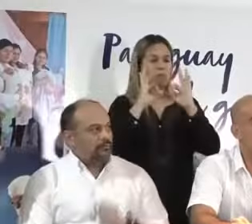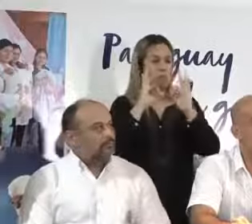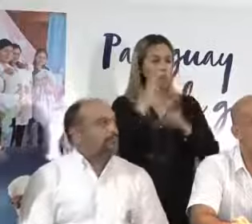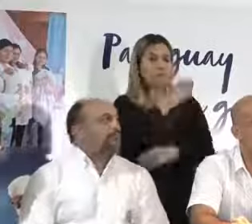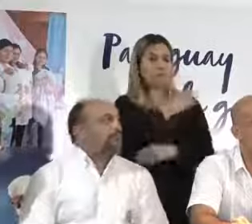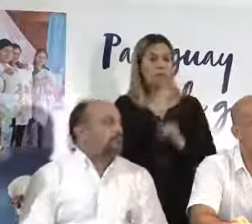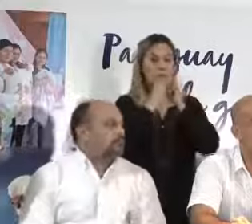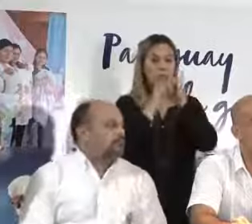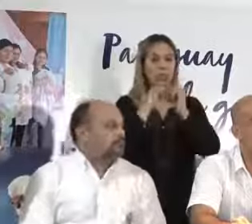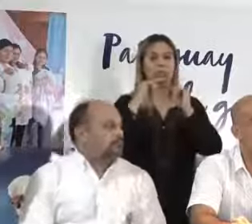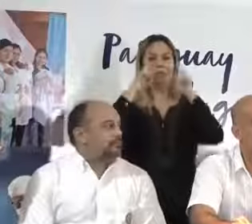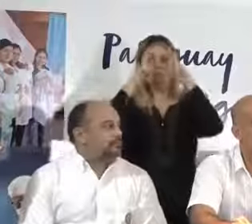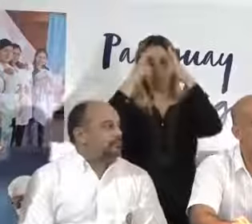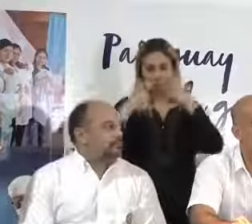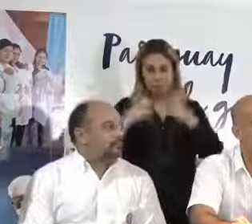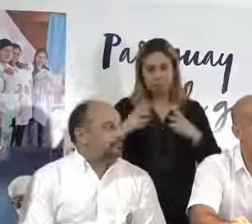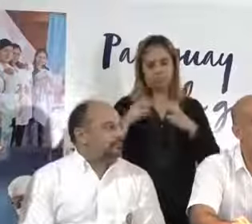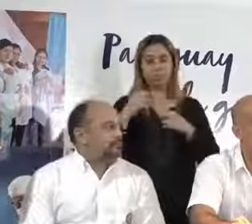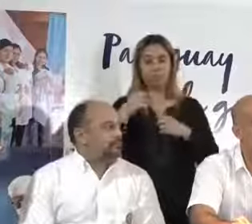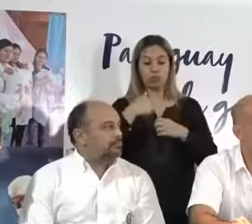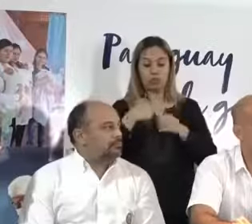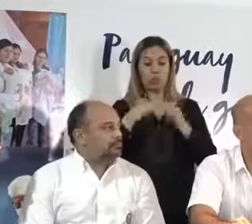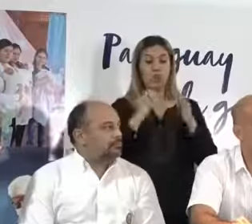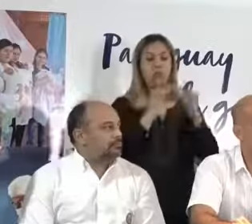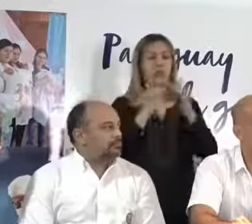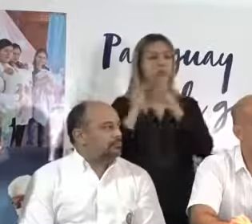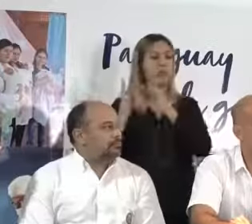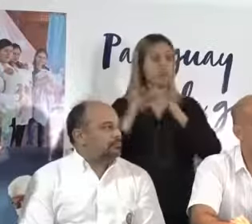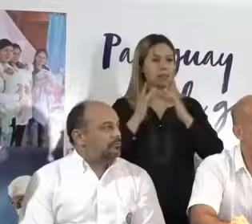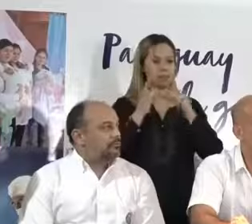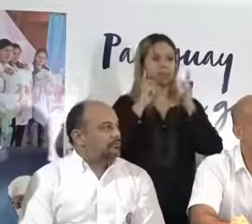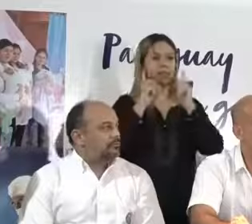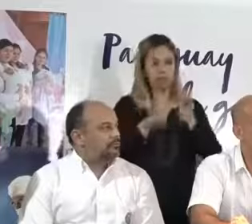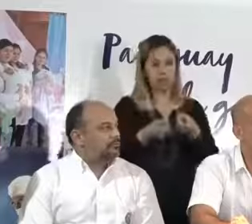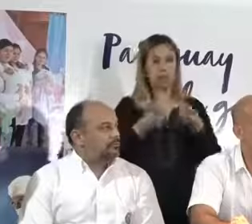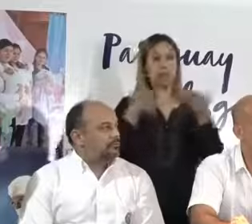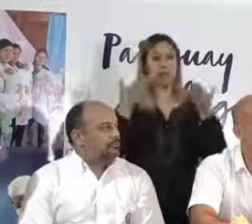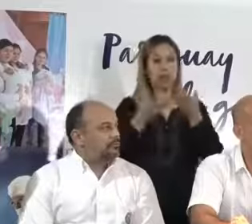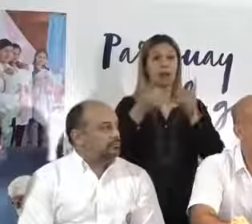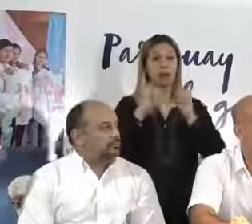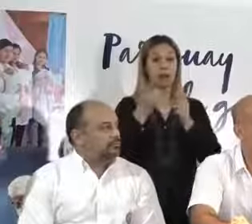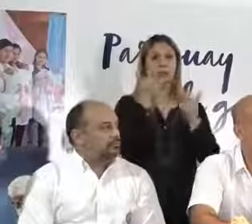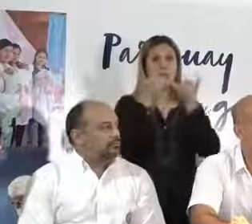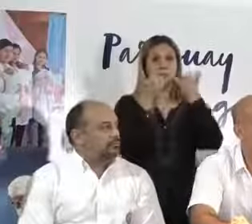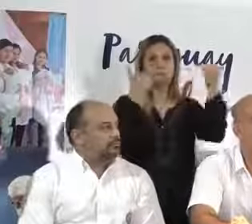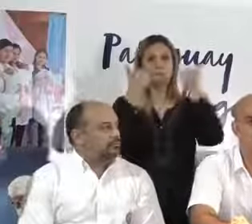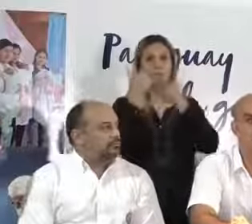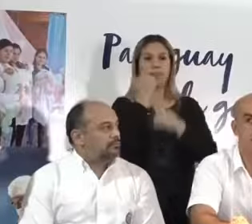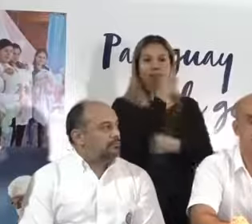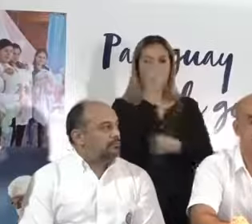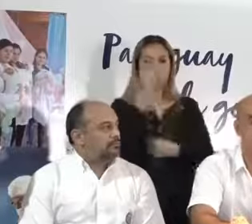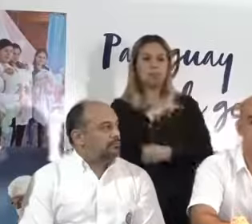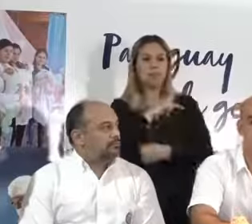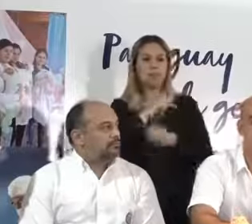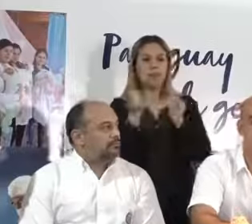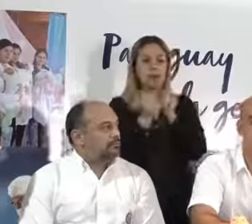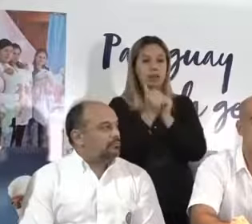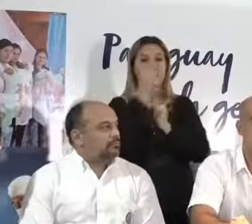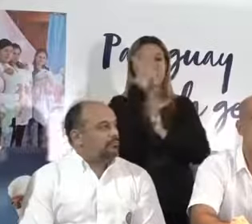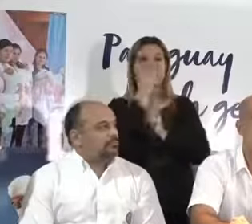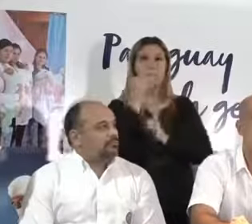el mapeo de los contactos se hizo y se está contactando con cada uno de ellos, ¿verdad? Para hacer el